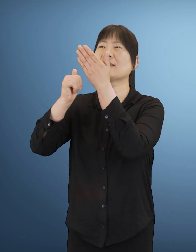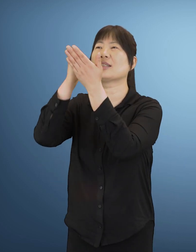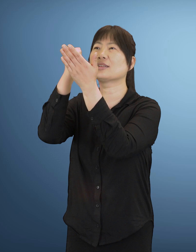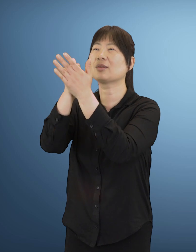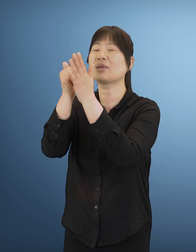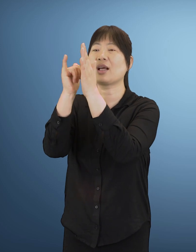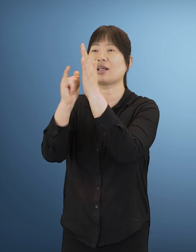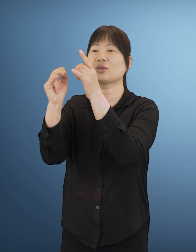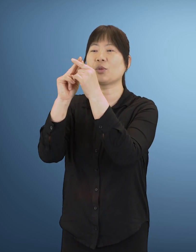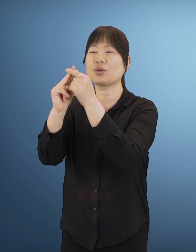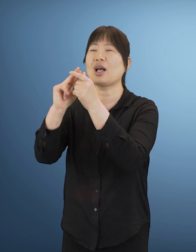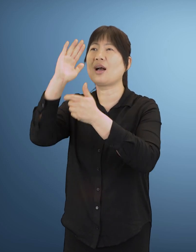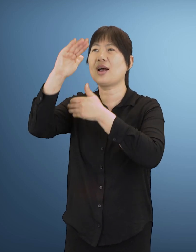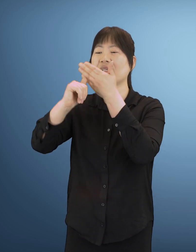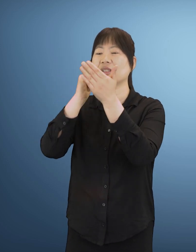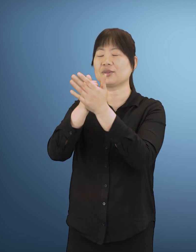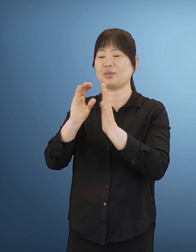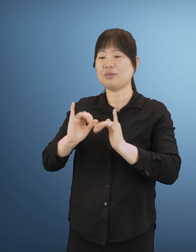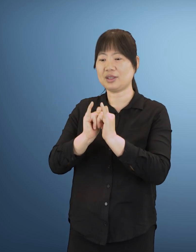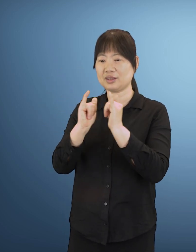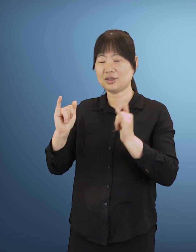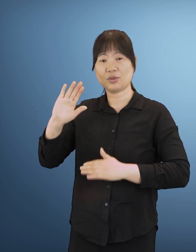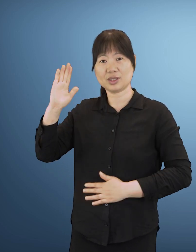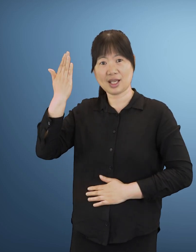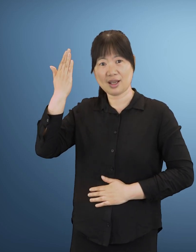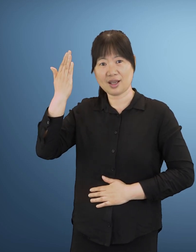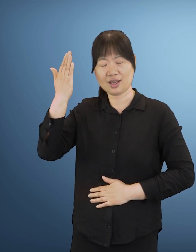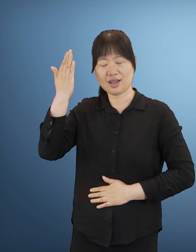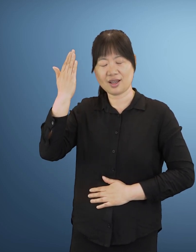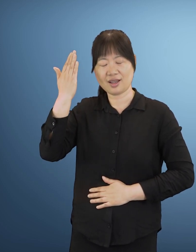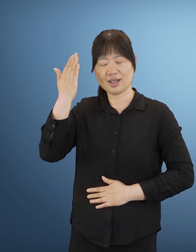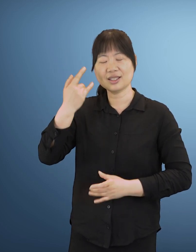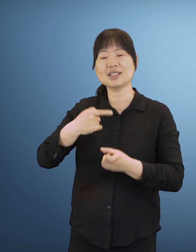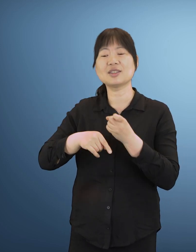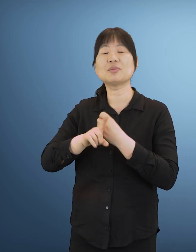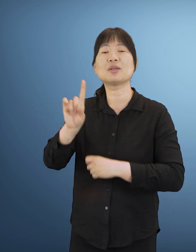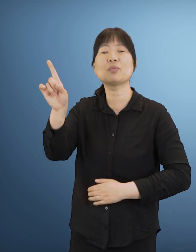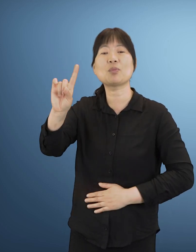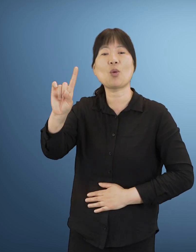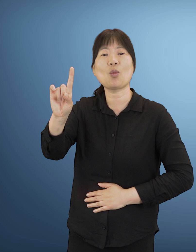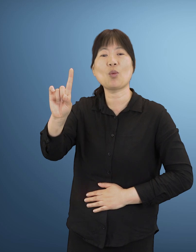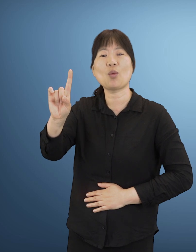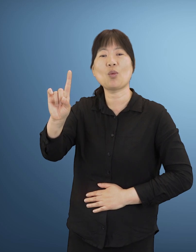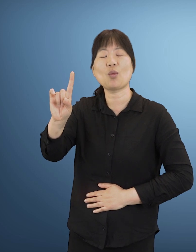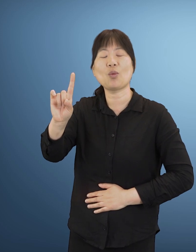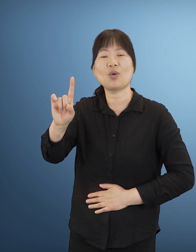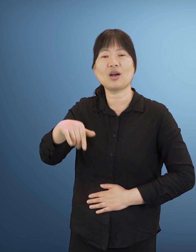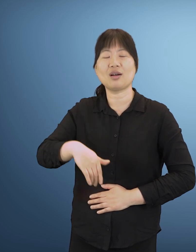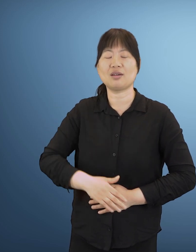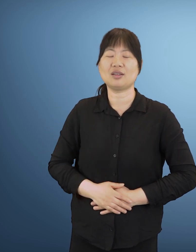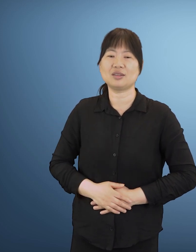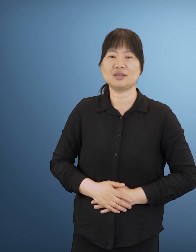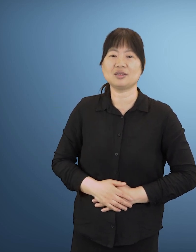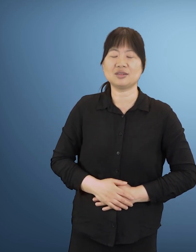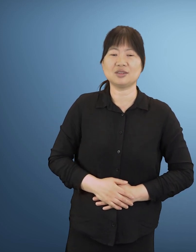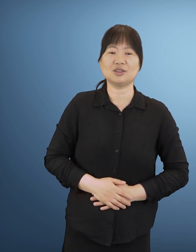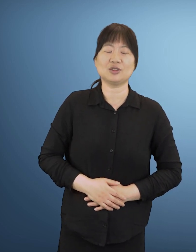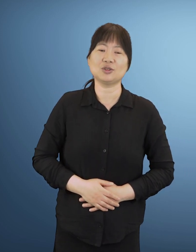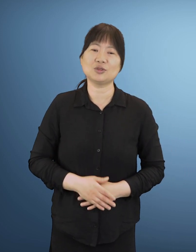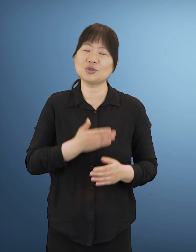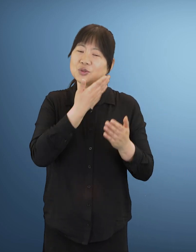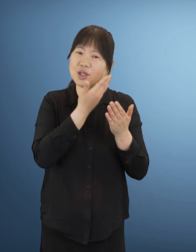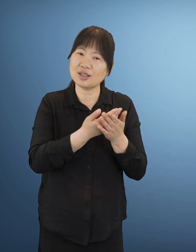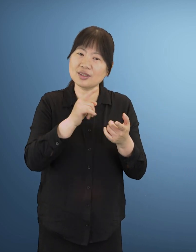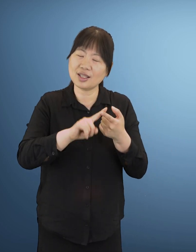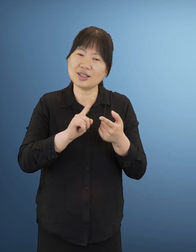하나님의 가족과 하나님의 백성이 되는 원리는 무엇이어야 하는가를